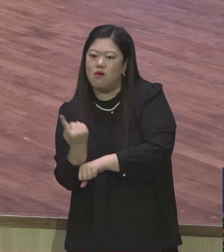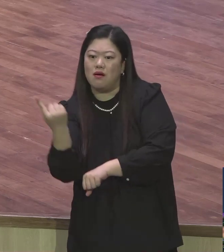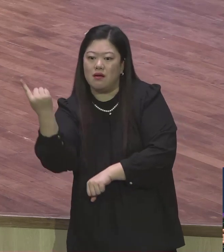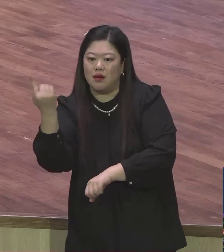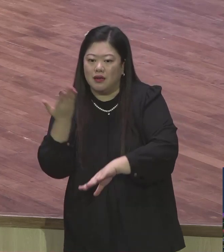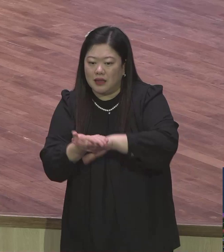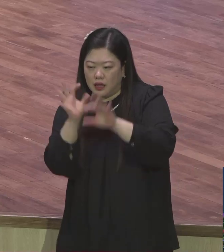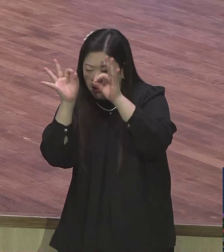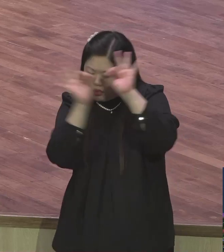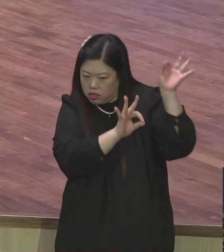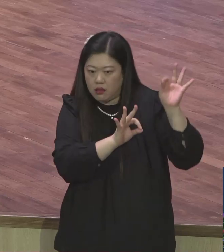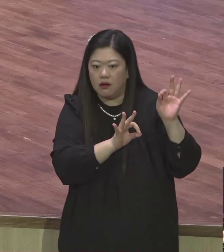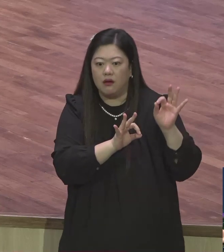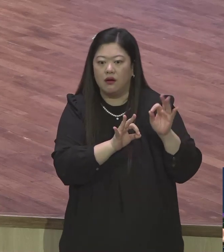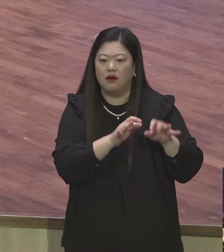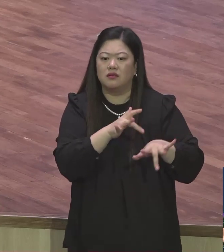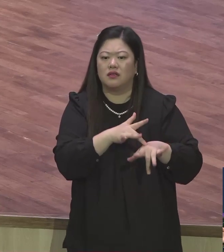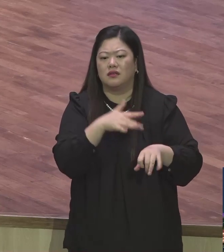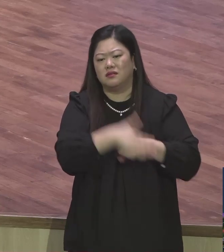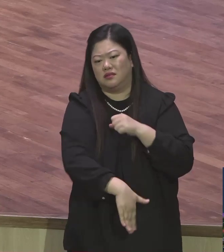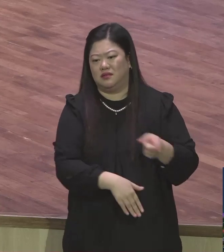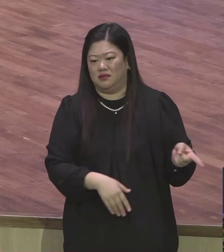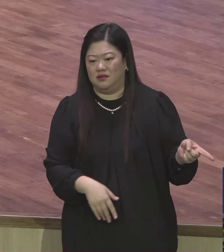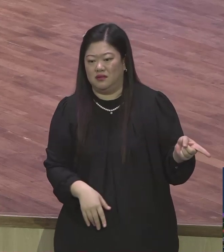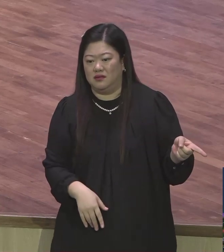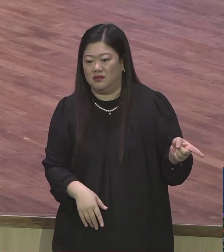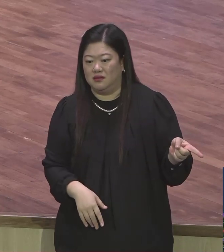것에 짜증나도록, 화나도록, 다른 것에